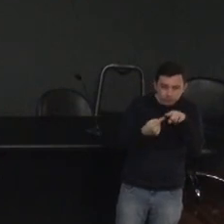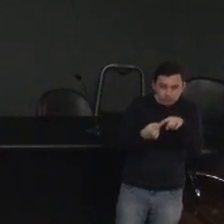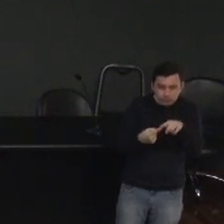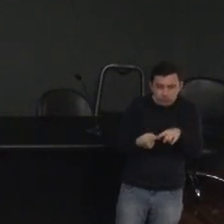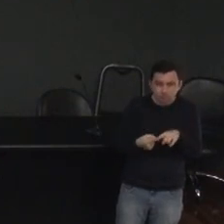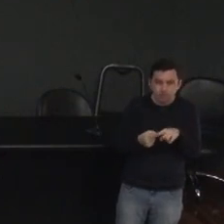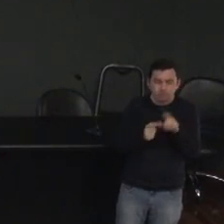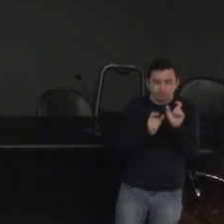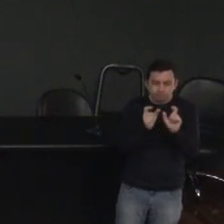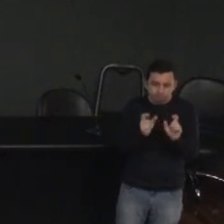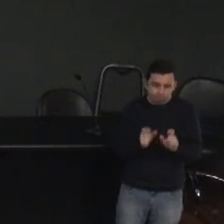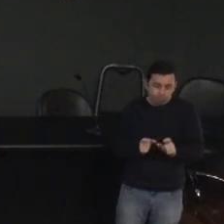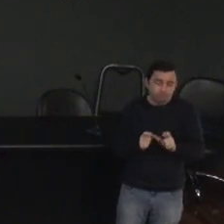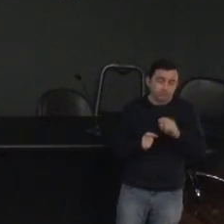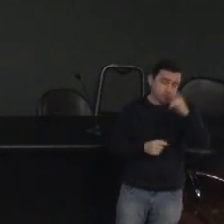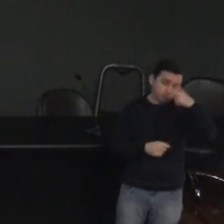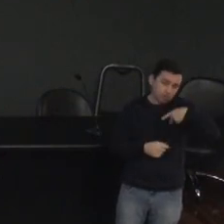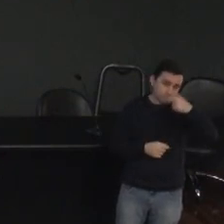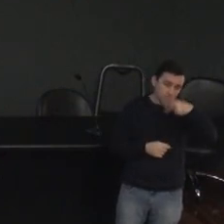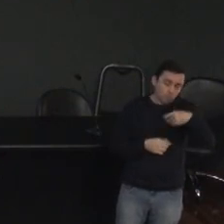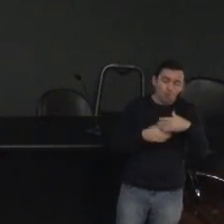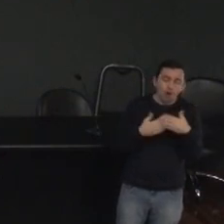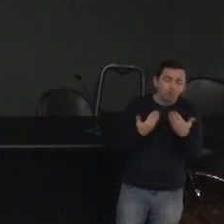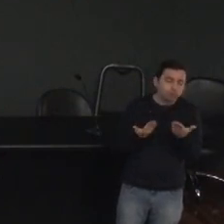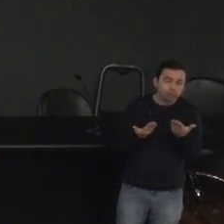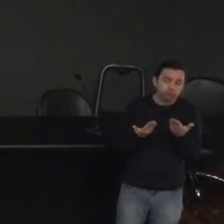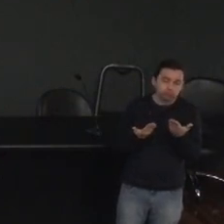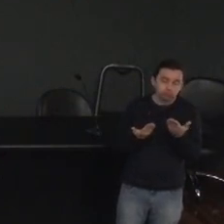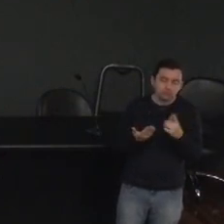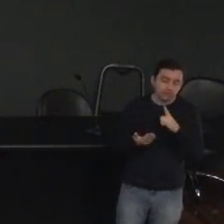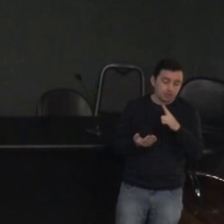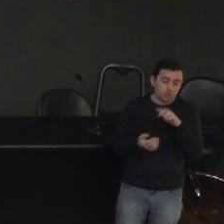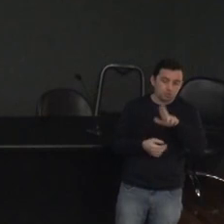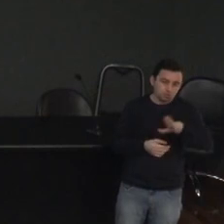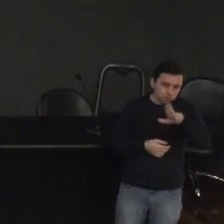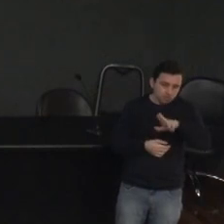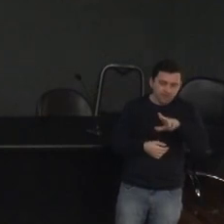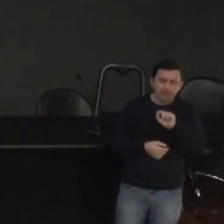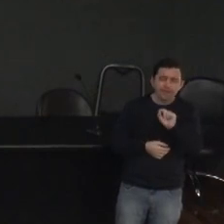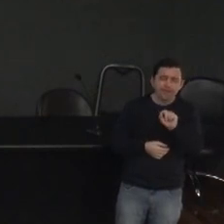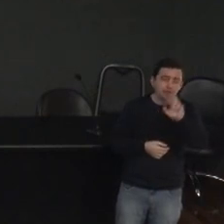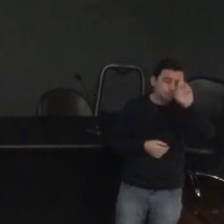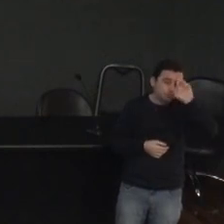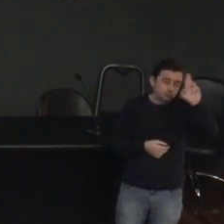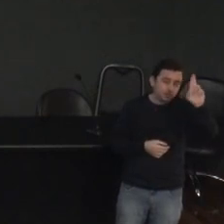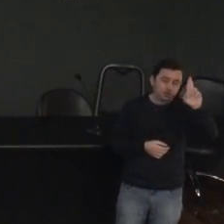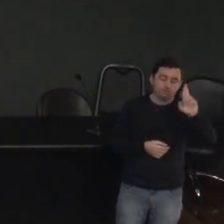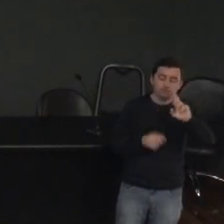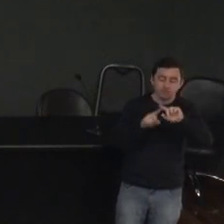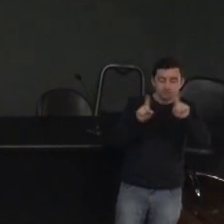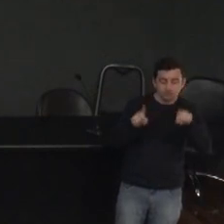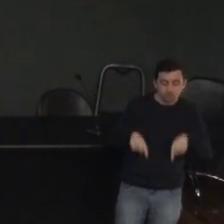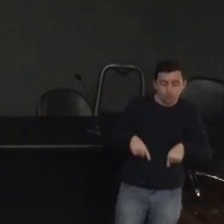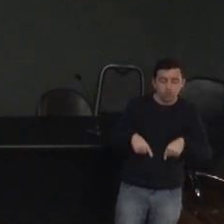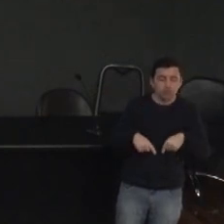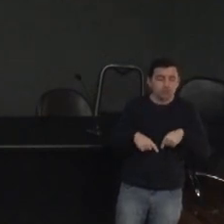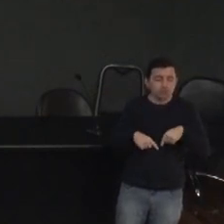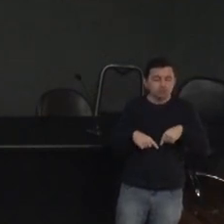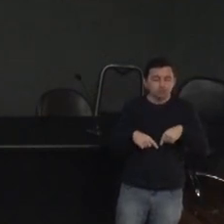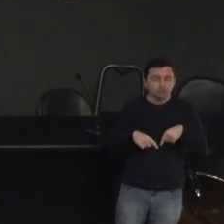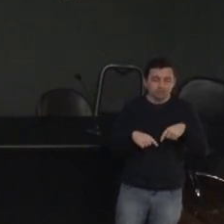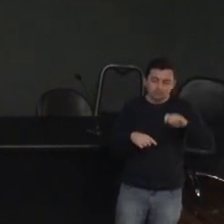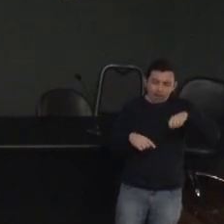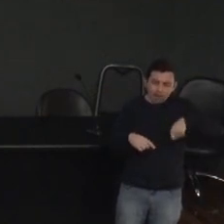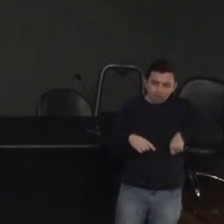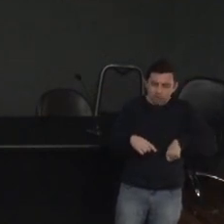pessoais quais dados pessoais são utilizados Quem são os titulares de dados por exemplo servidores desembargadores cidadãos ou seja